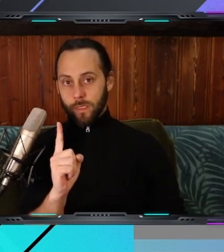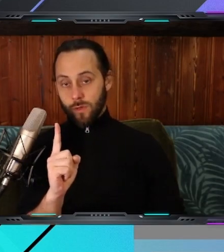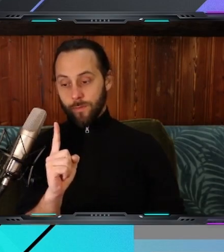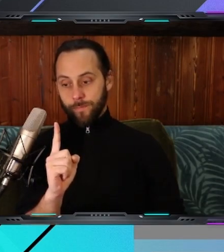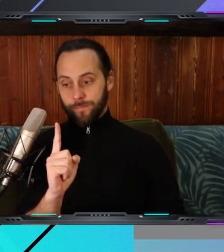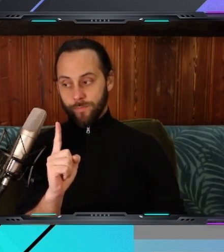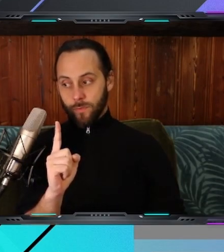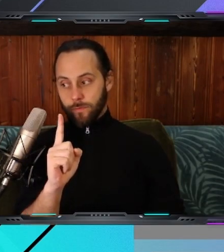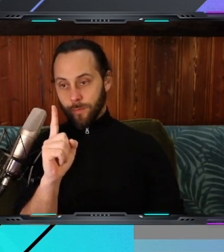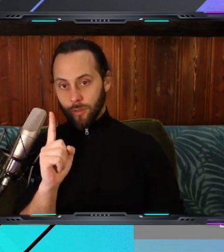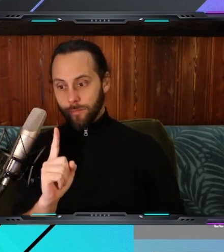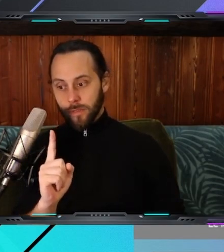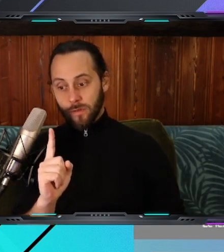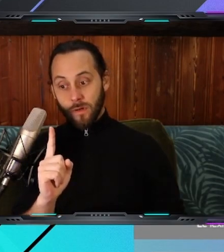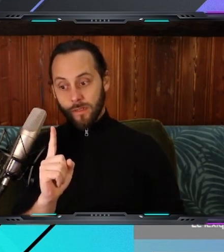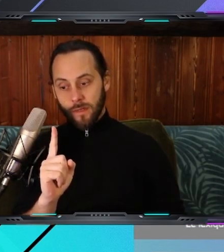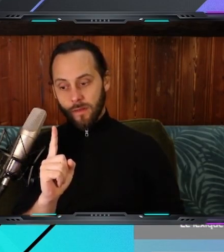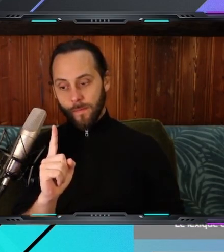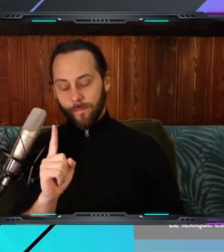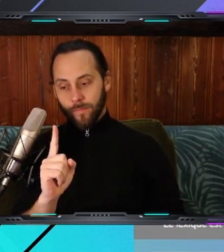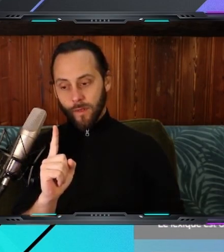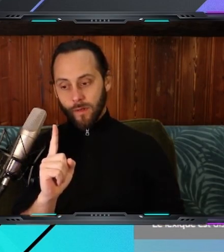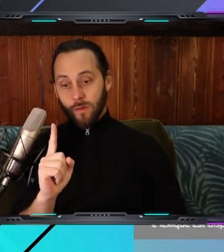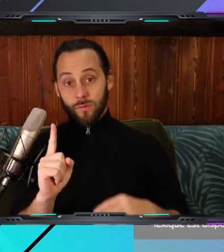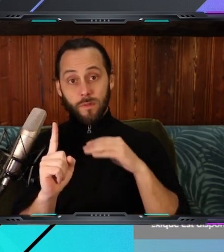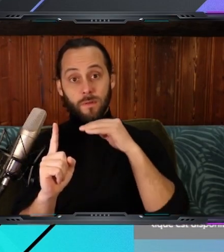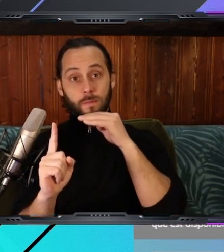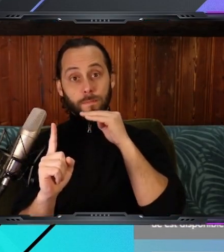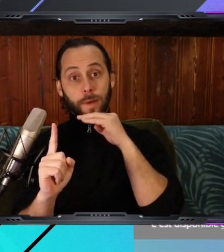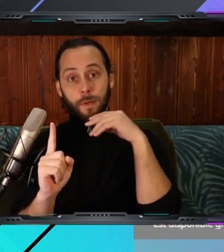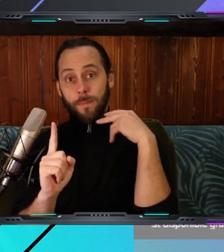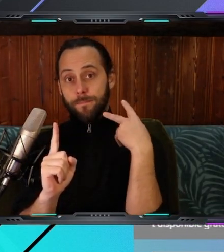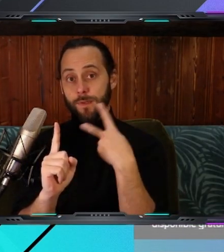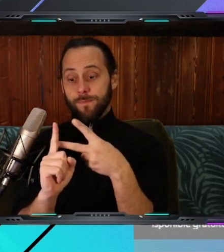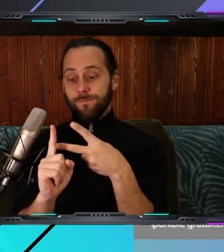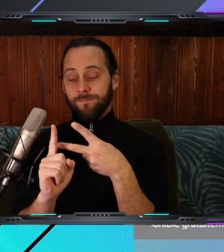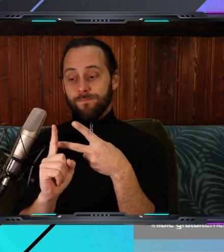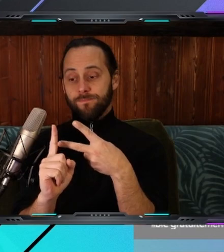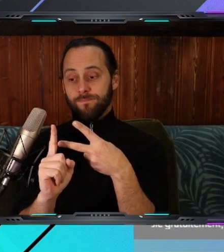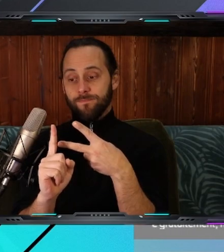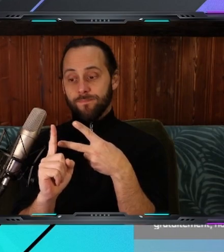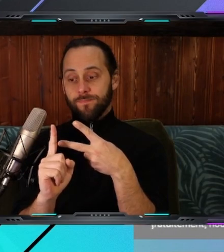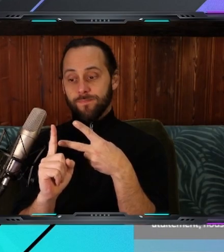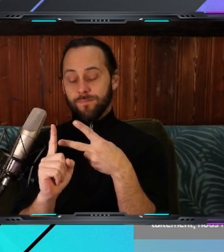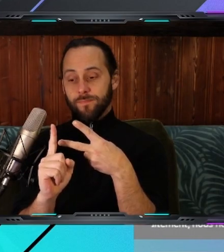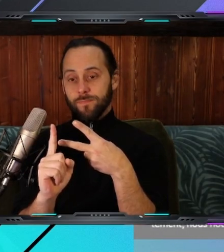une personne. Il faut mettre une personne dans la scène. Ensuite, Papa Pi.